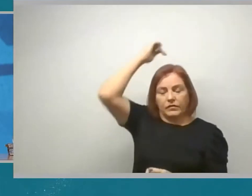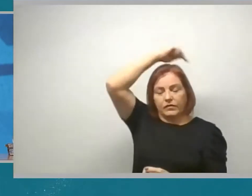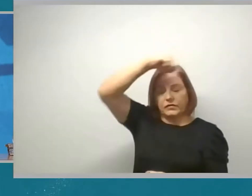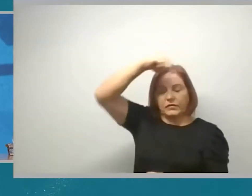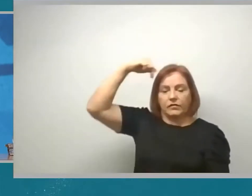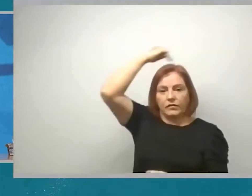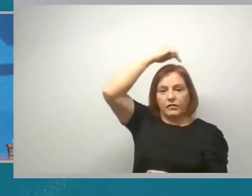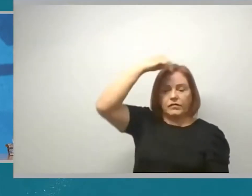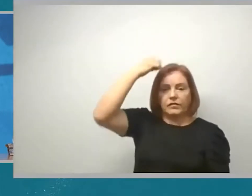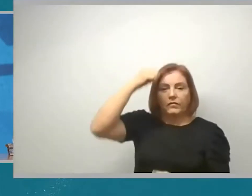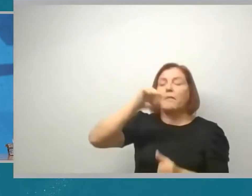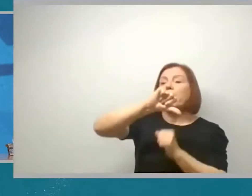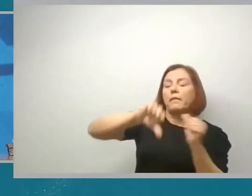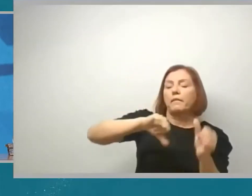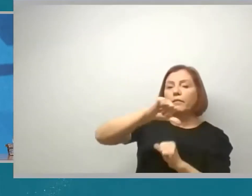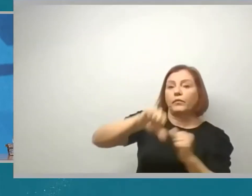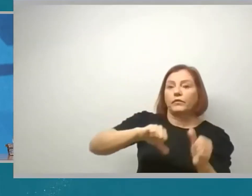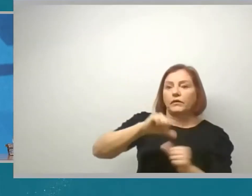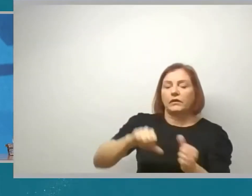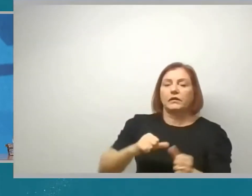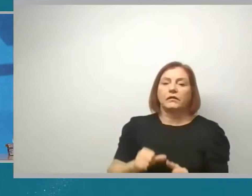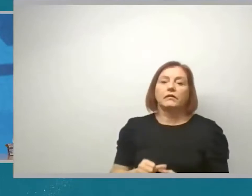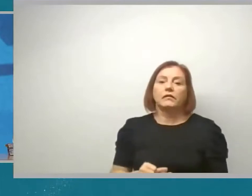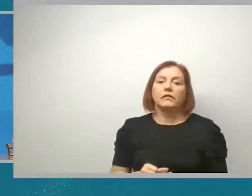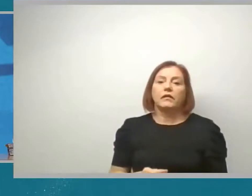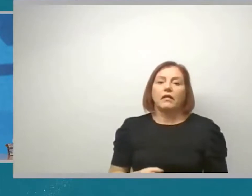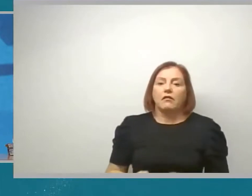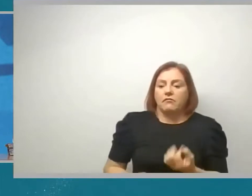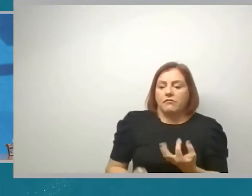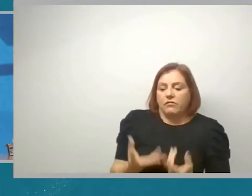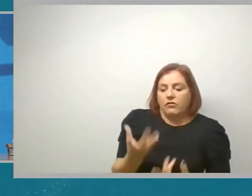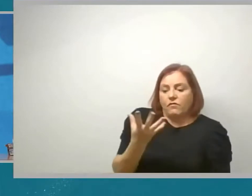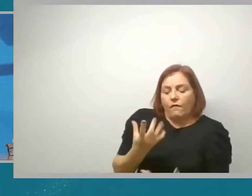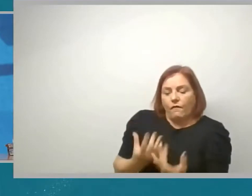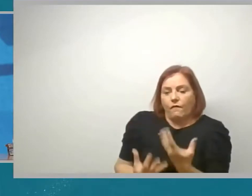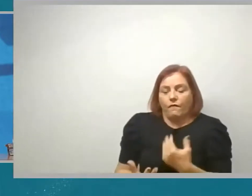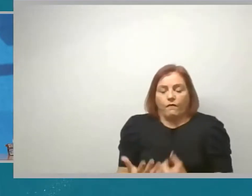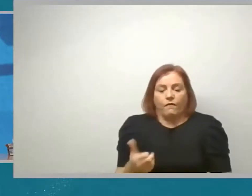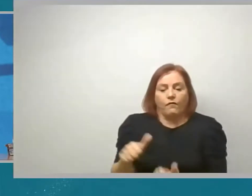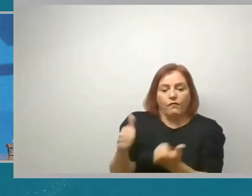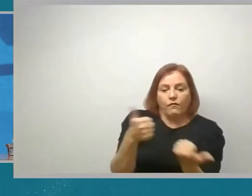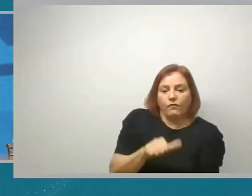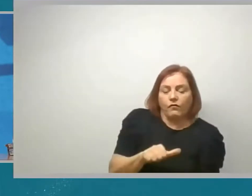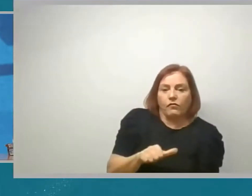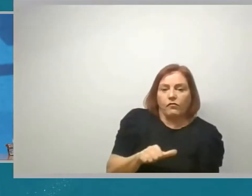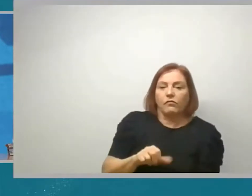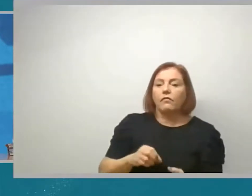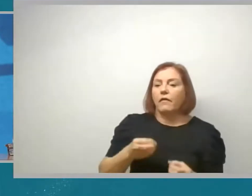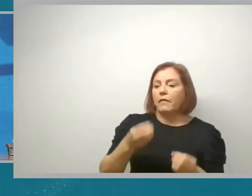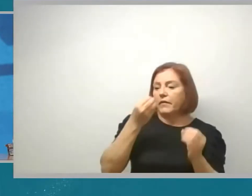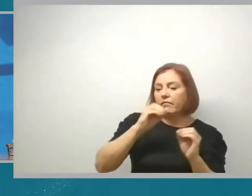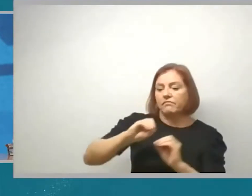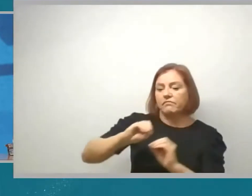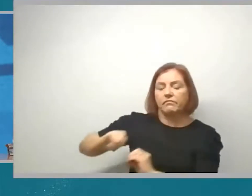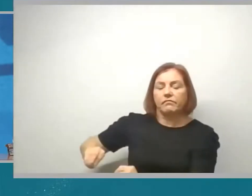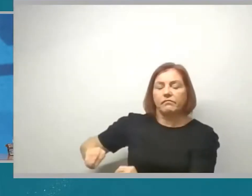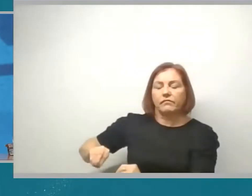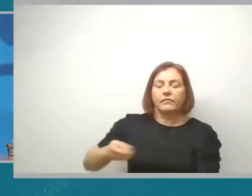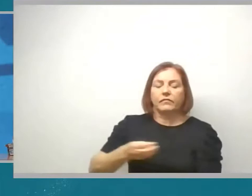da alma. Senhor Jesus, vamos em Mateus capítulo 16, 24.